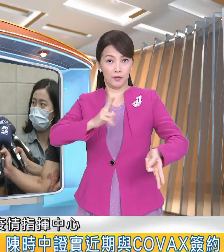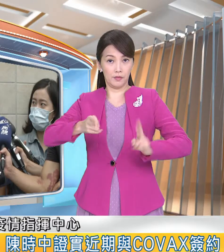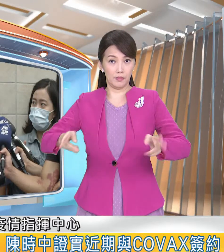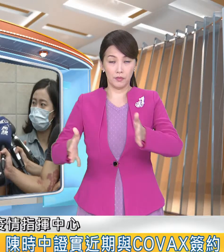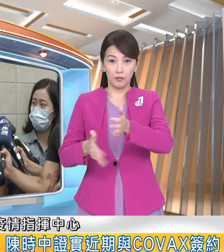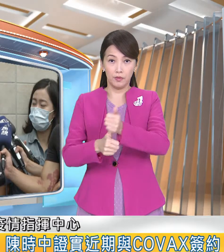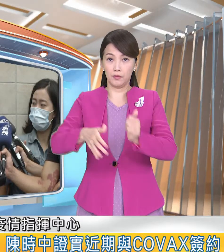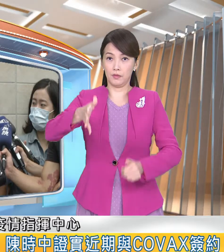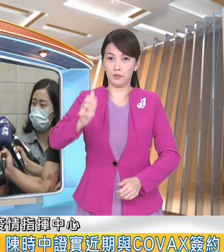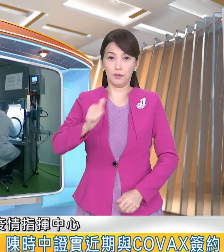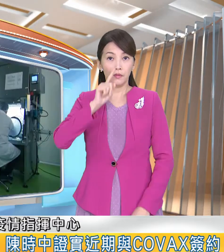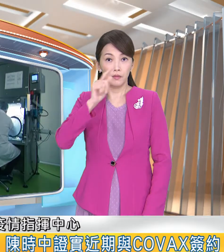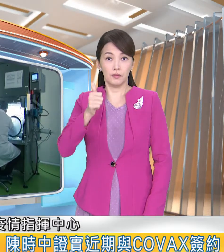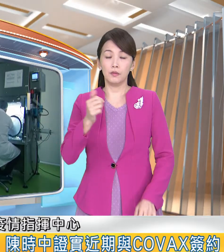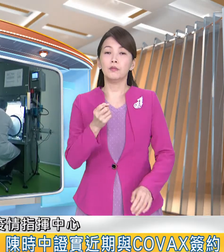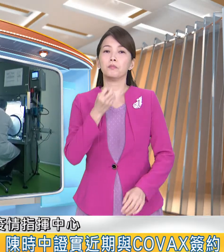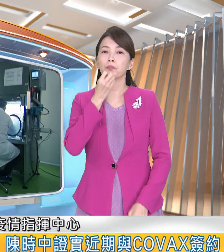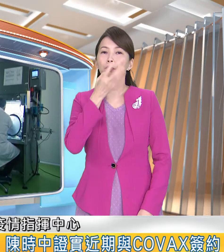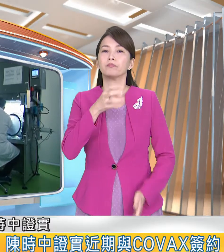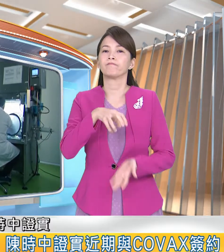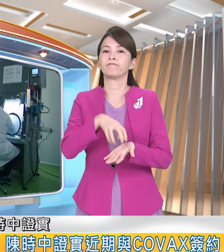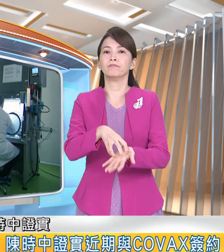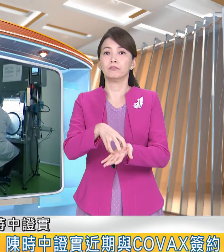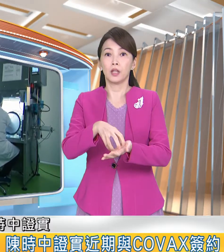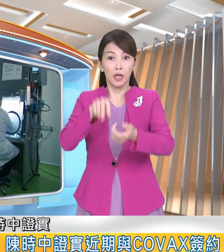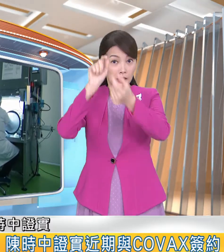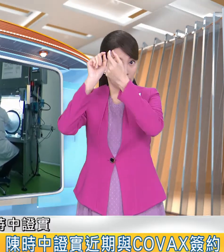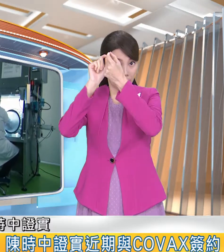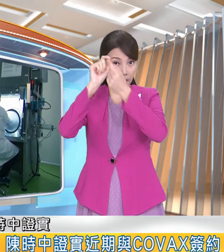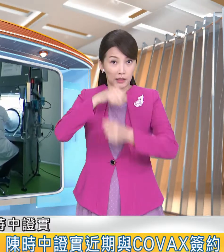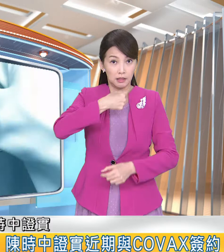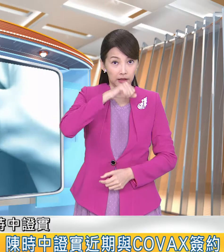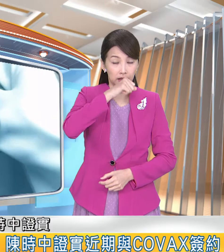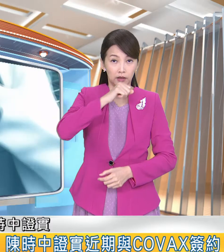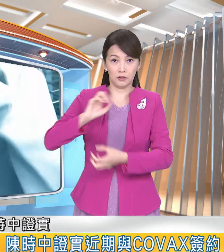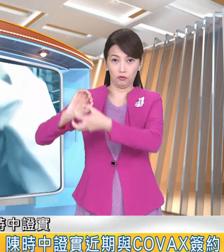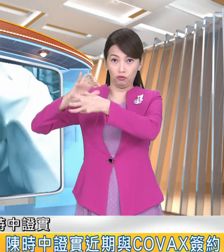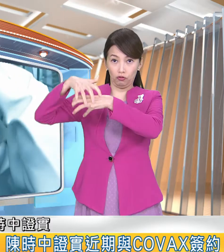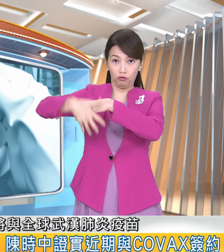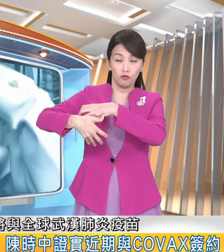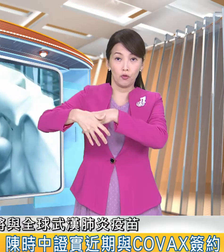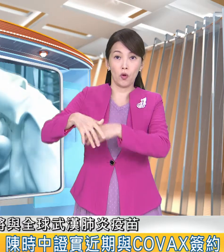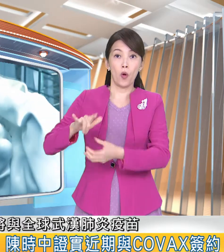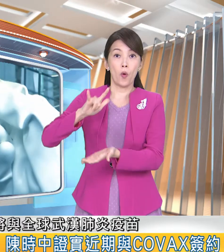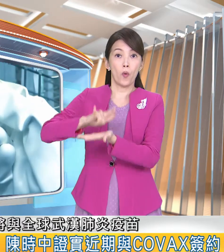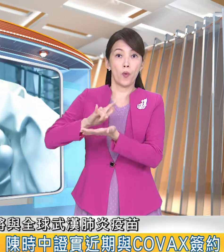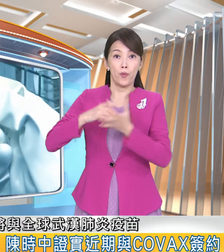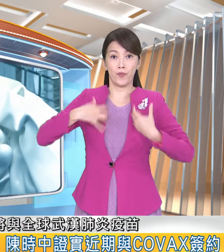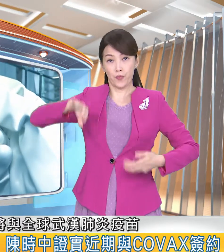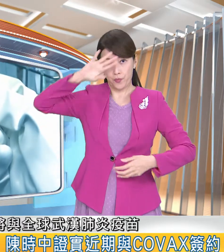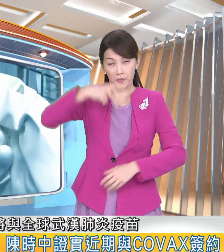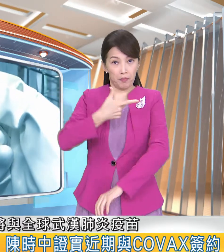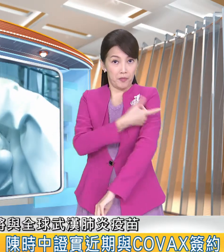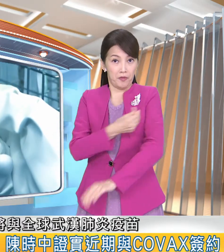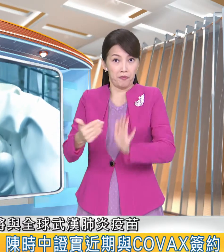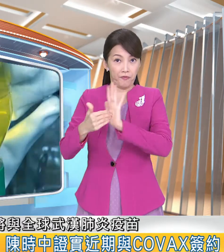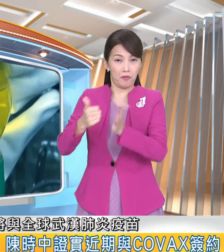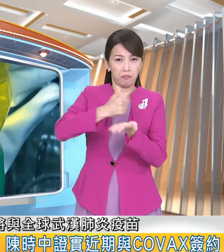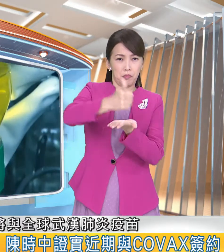中央流行疫情指挥中心指挥官陈时中证实，台湾近期将与全球武汉肺炎疫苗